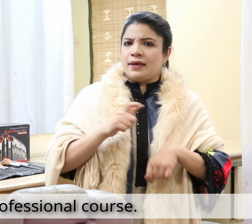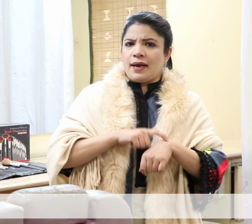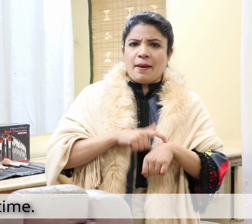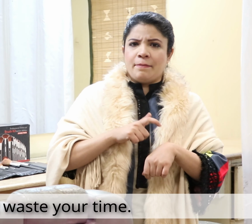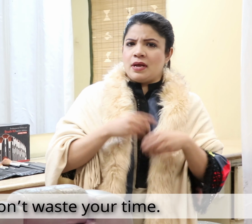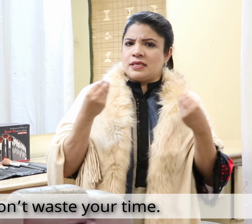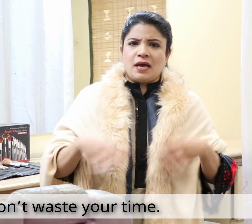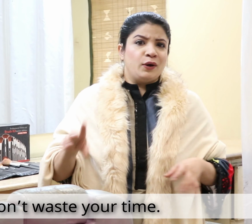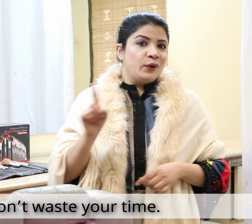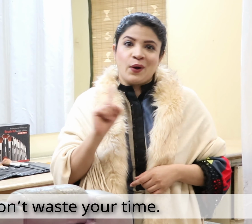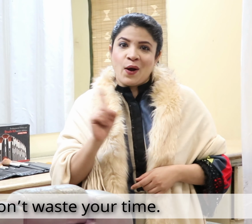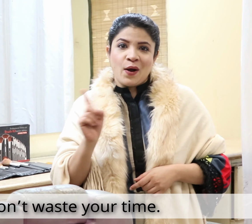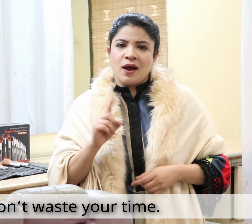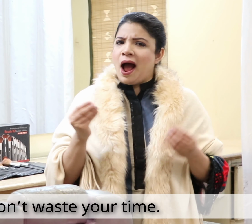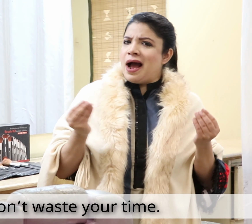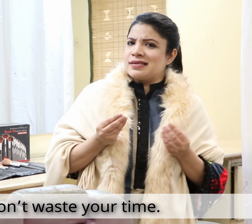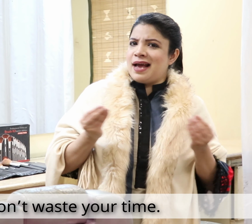अपना वक्त जाया मत कीजिए,